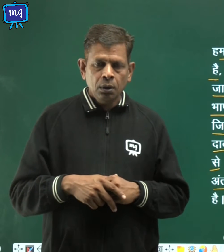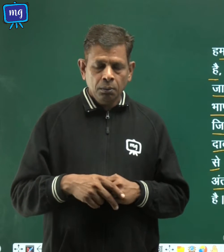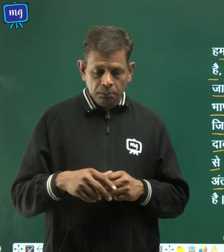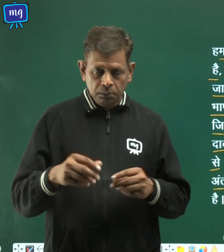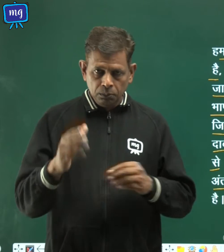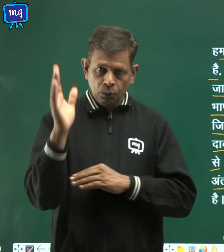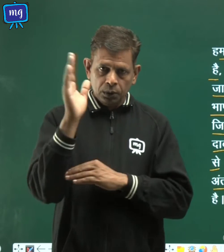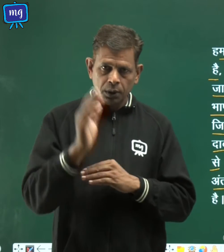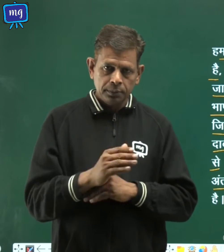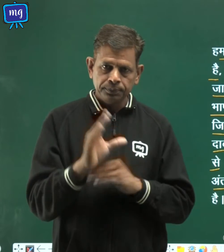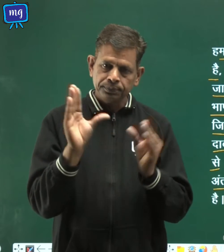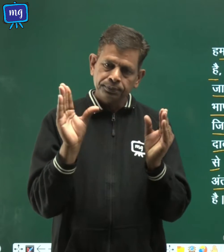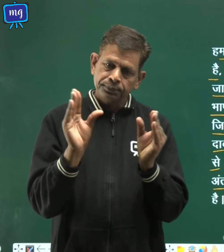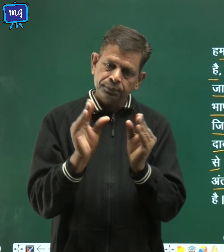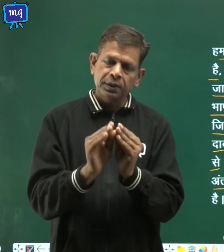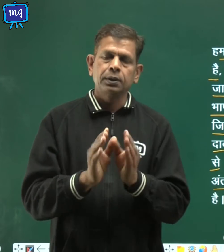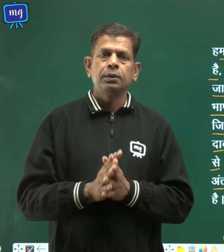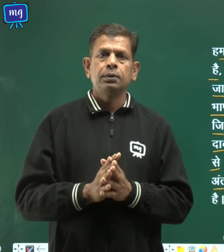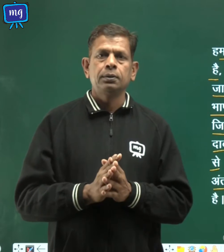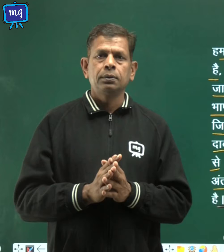बोतल पिचक जाती है।